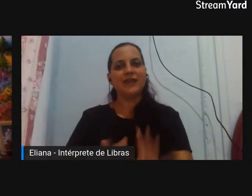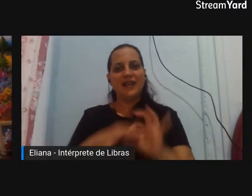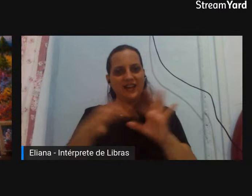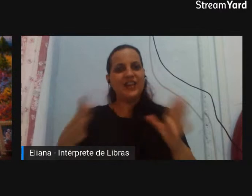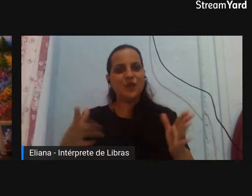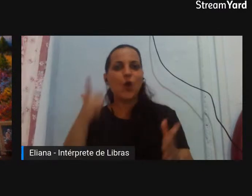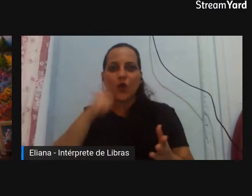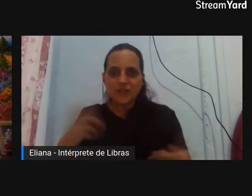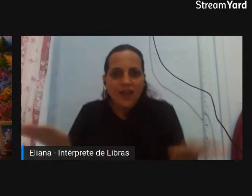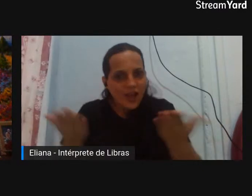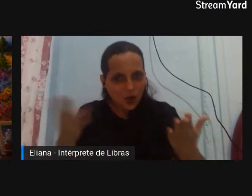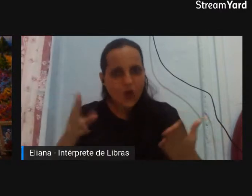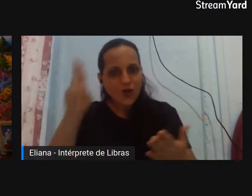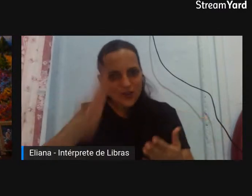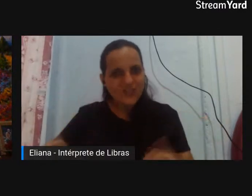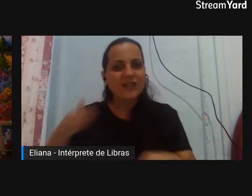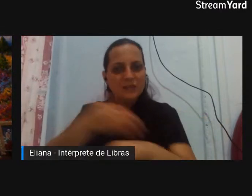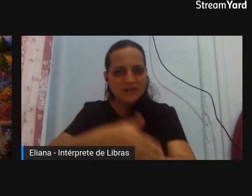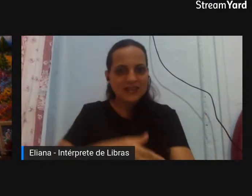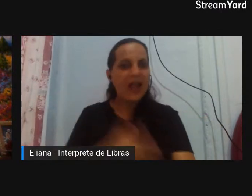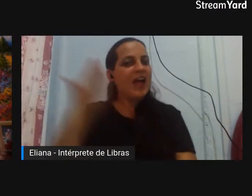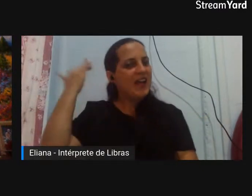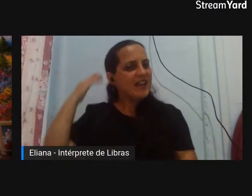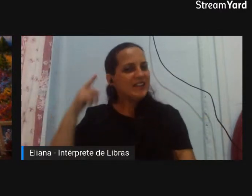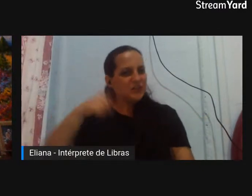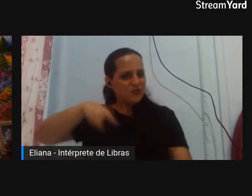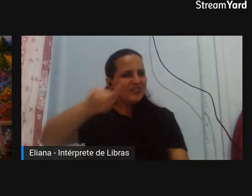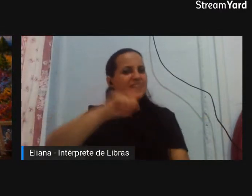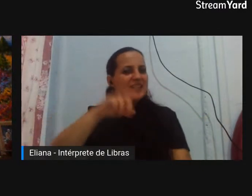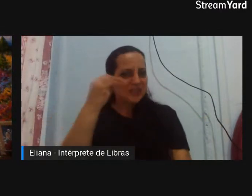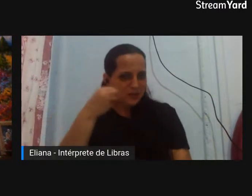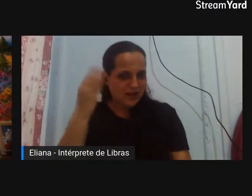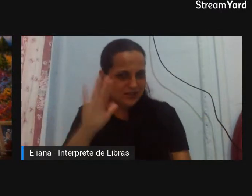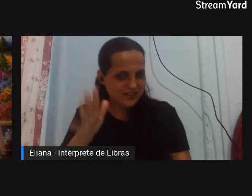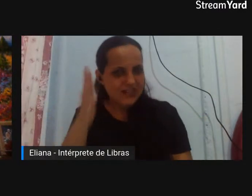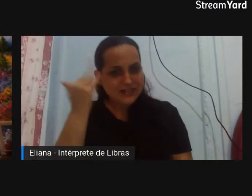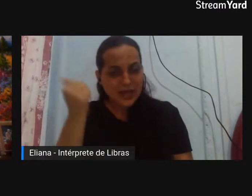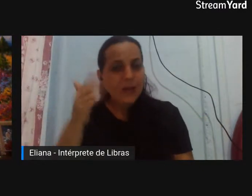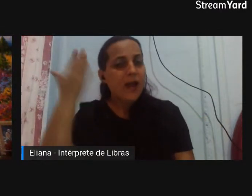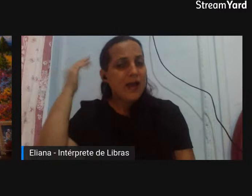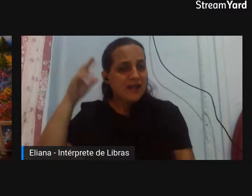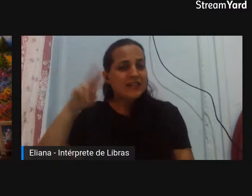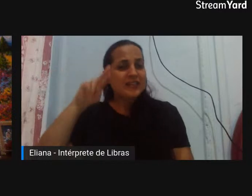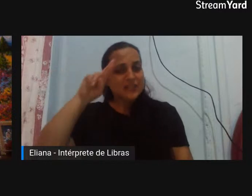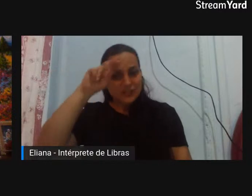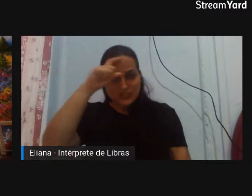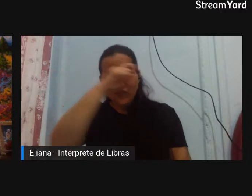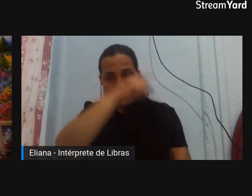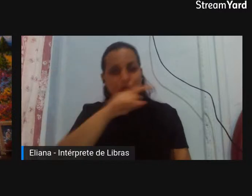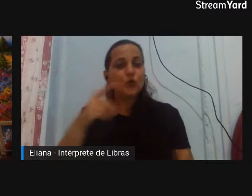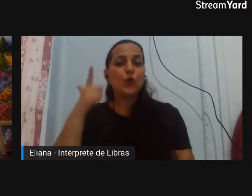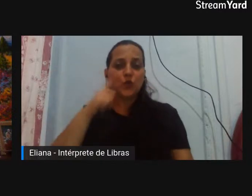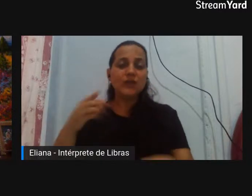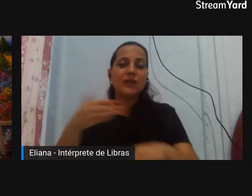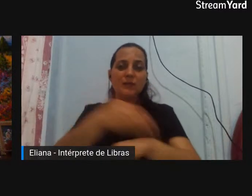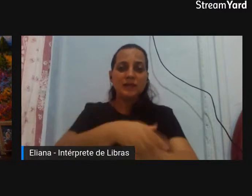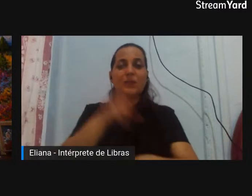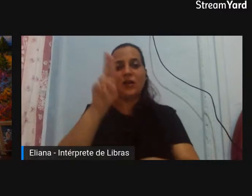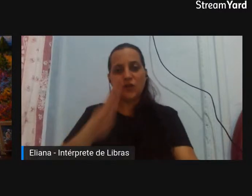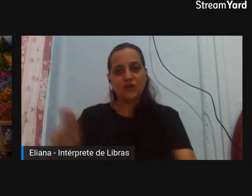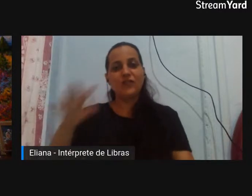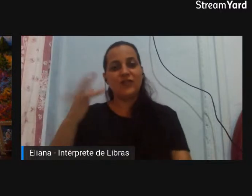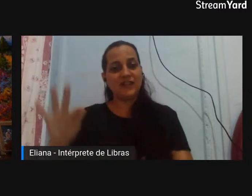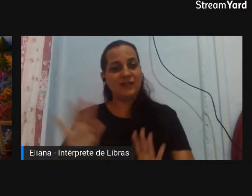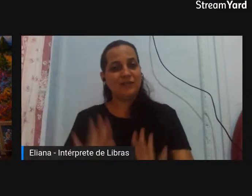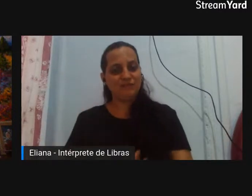à universidade antes, era através do vestibular feito na município sede apenas da universidade. Mas não vou me deter